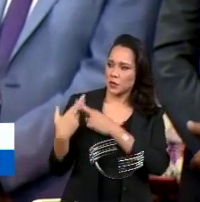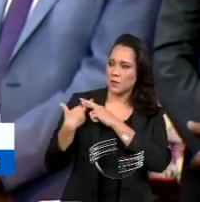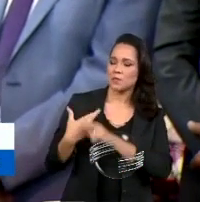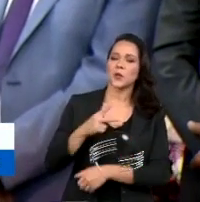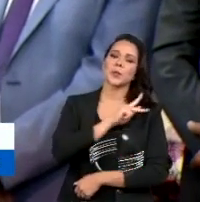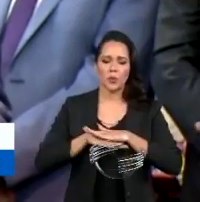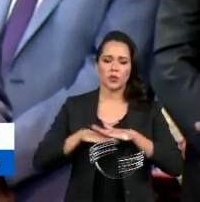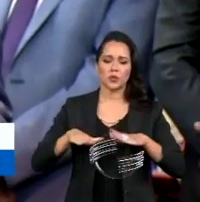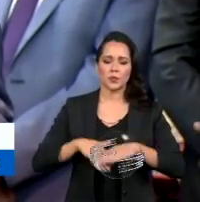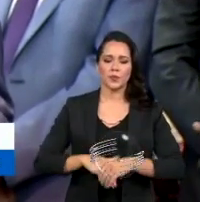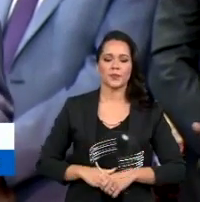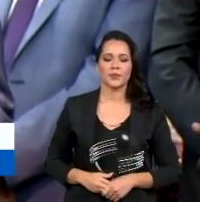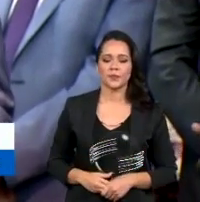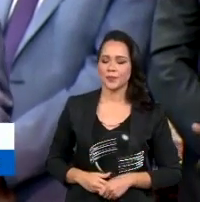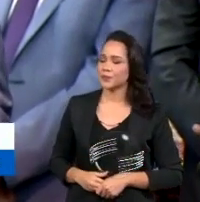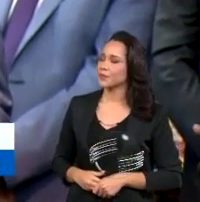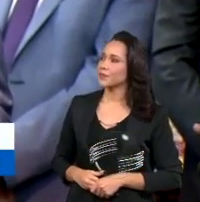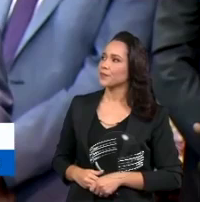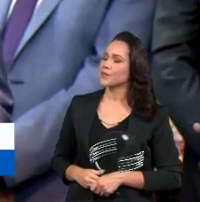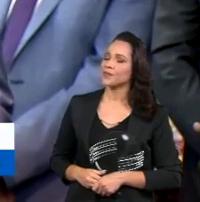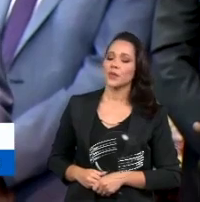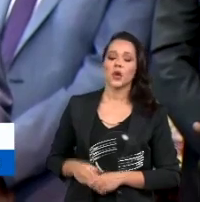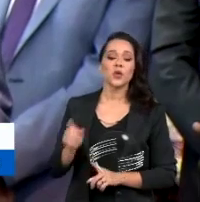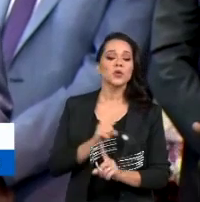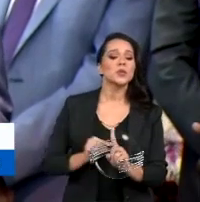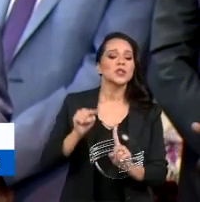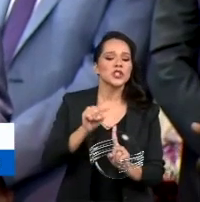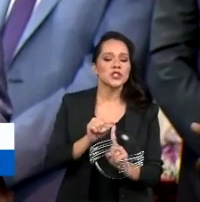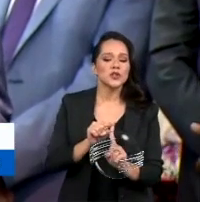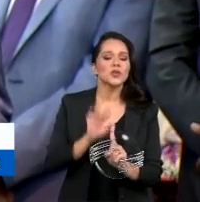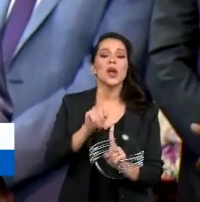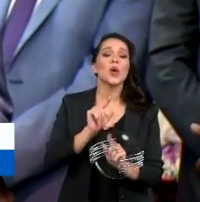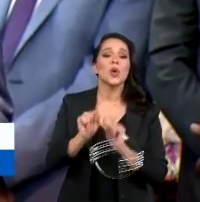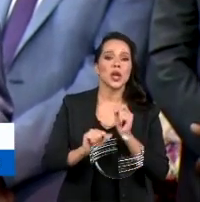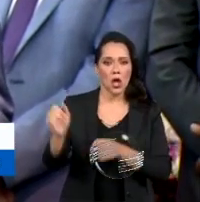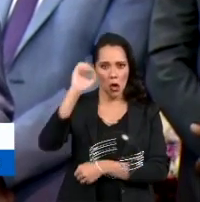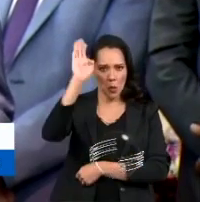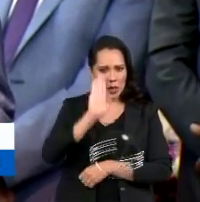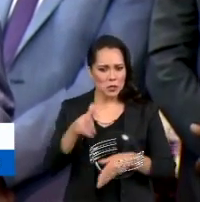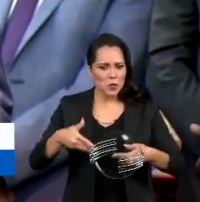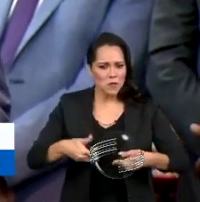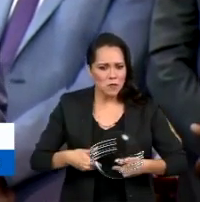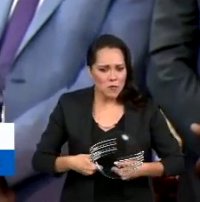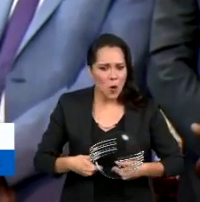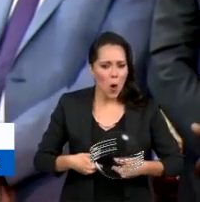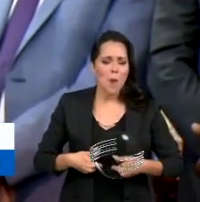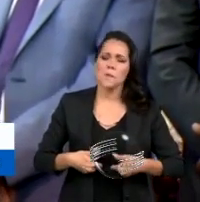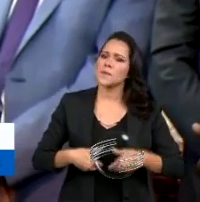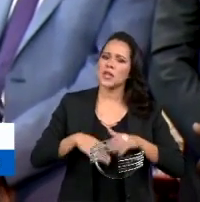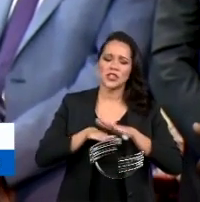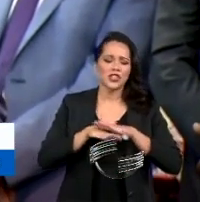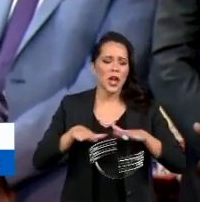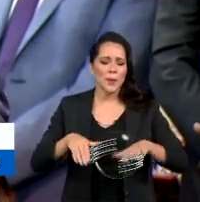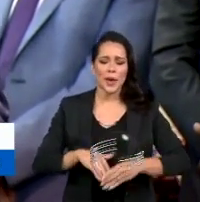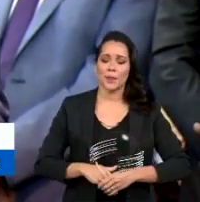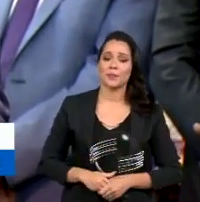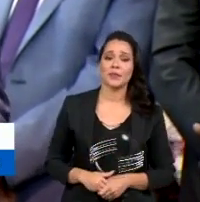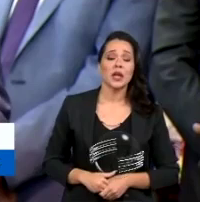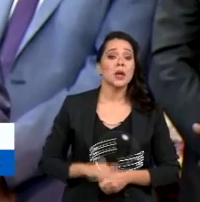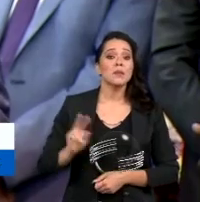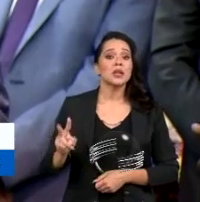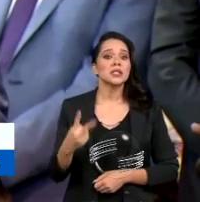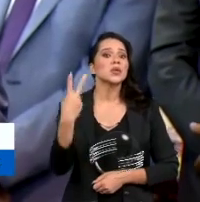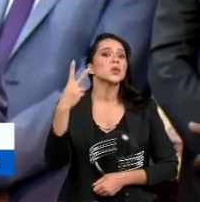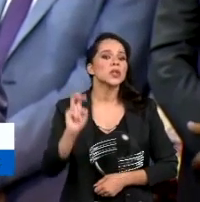não têm hoje o que comer. A nossa missão é tirar o Brasil do mapa da fome